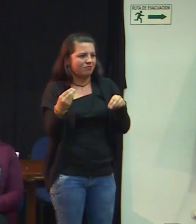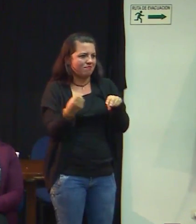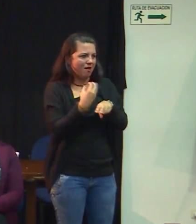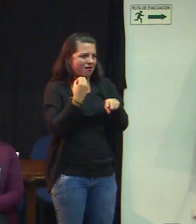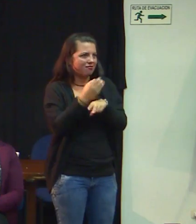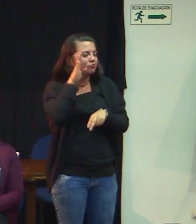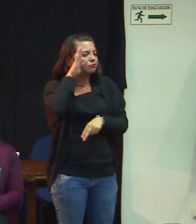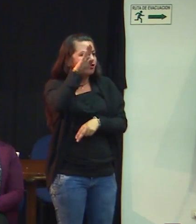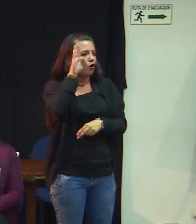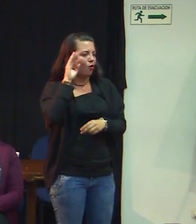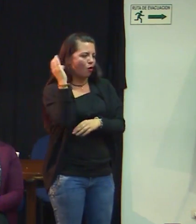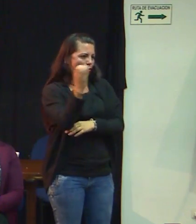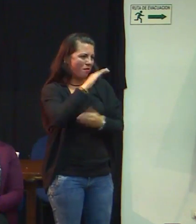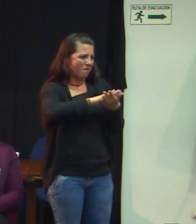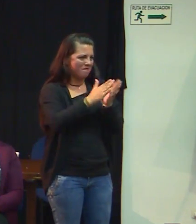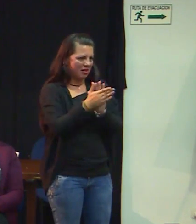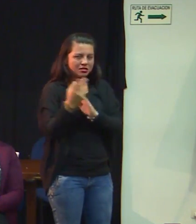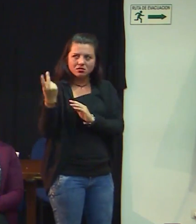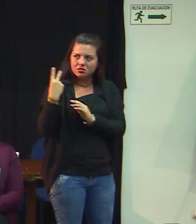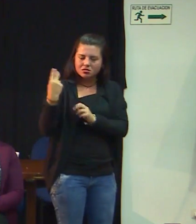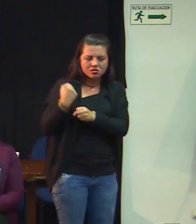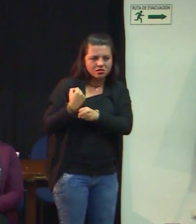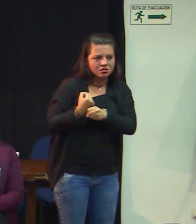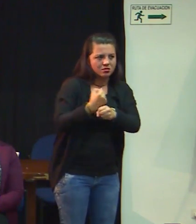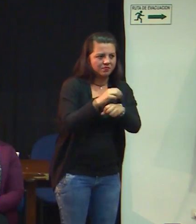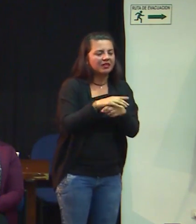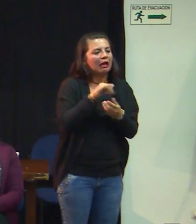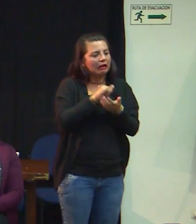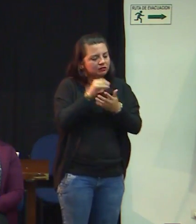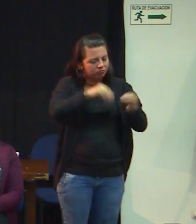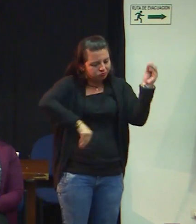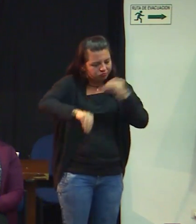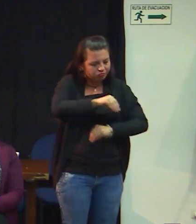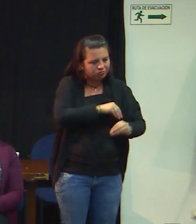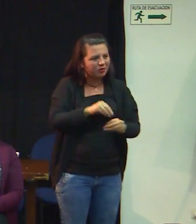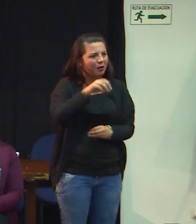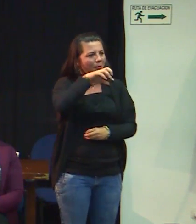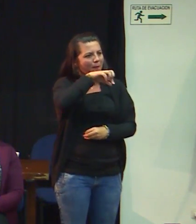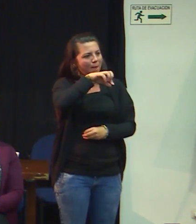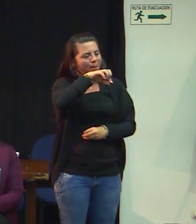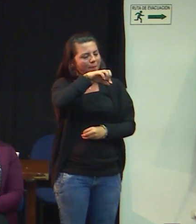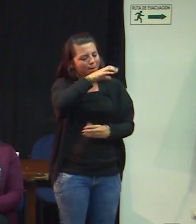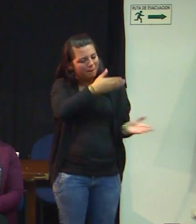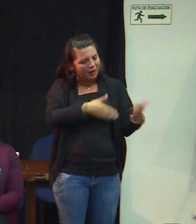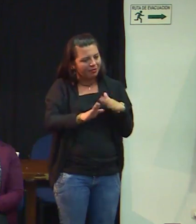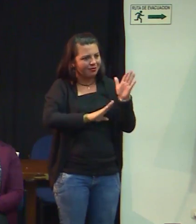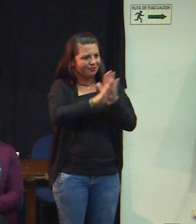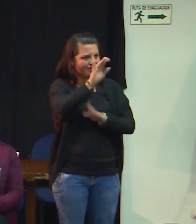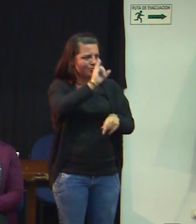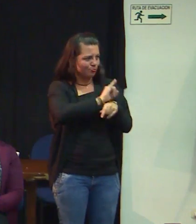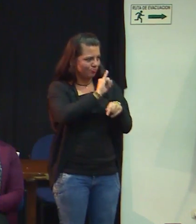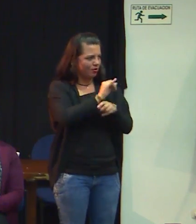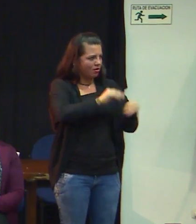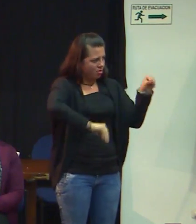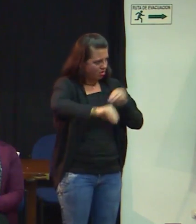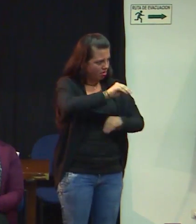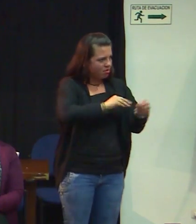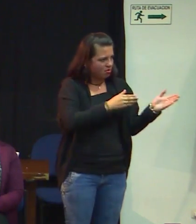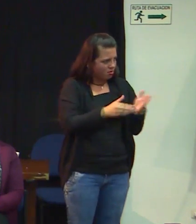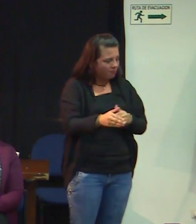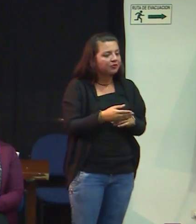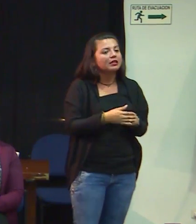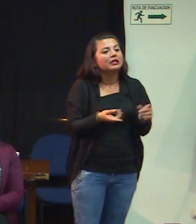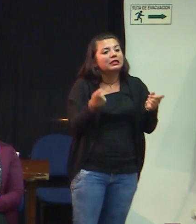pues, se trabajó lo que se ha hecho del plan de desarrollo institucional, se ha trabajado, pues,